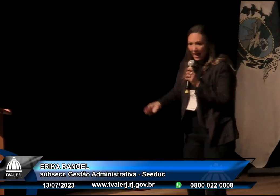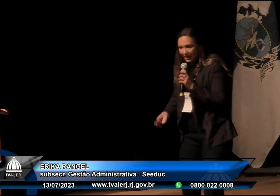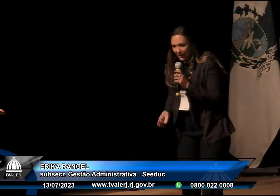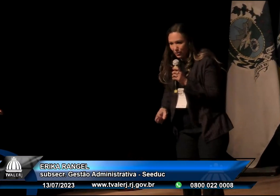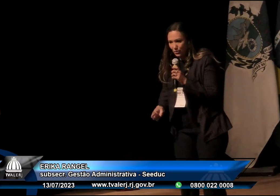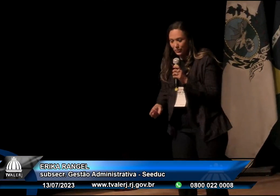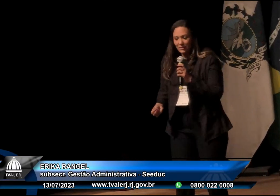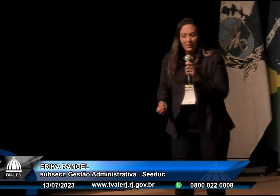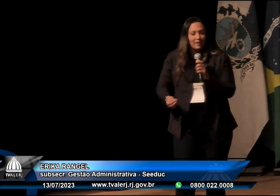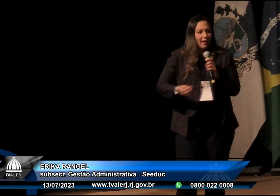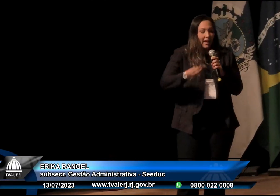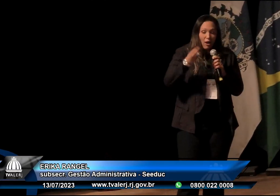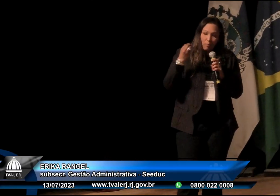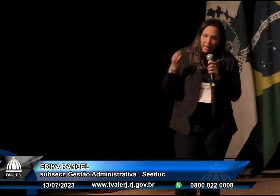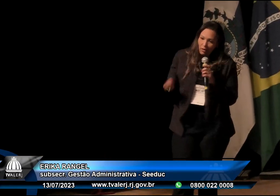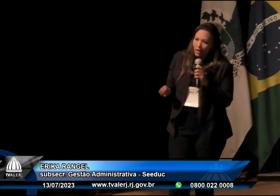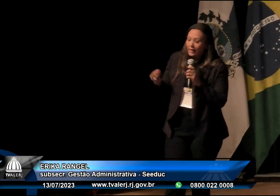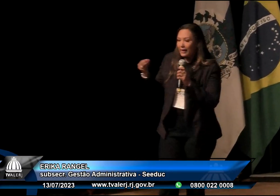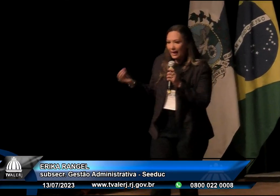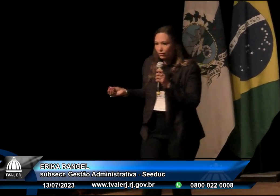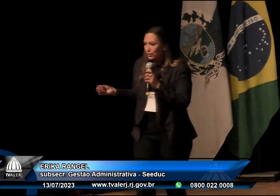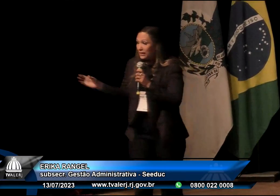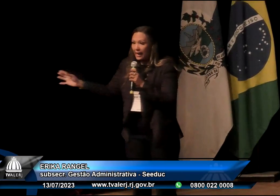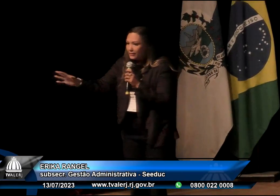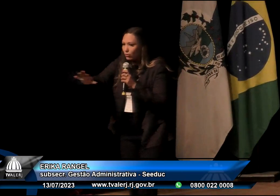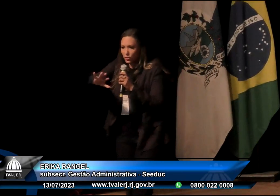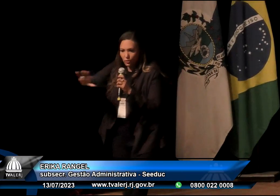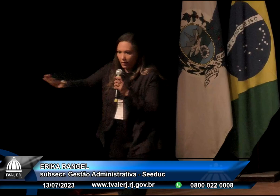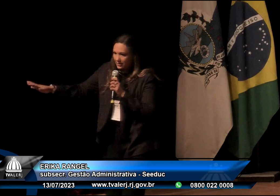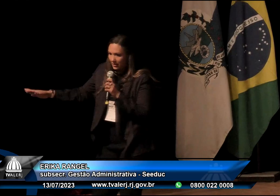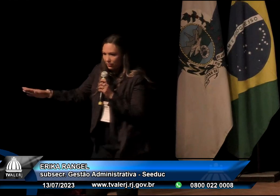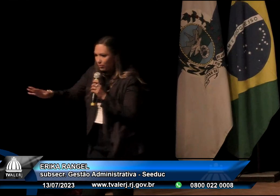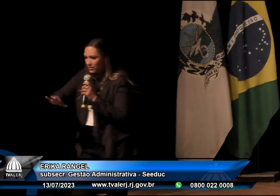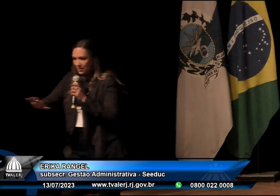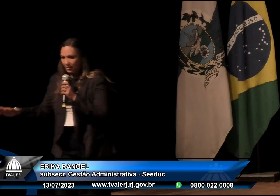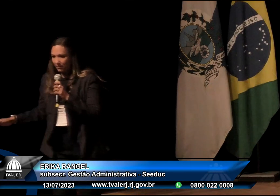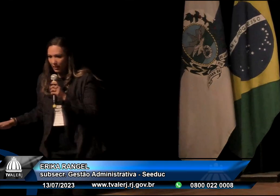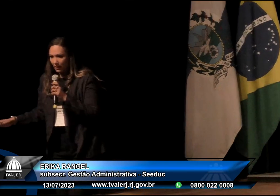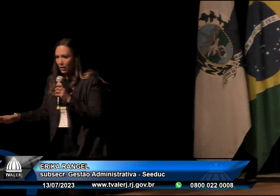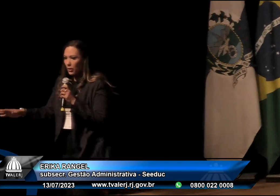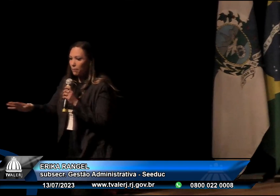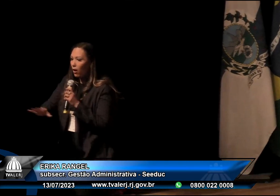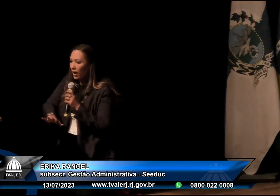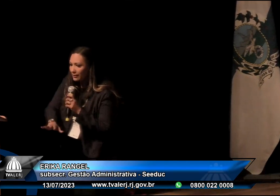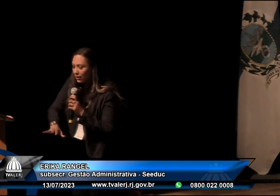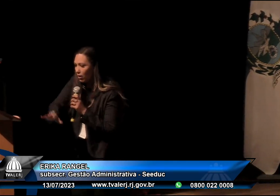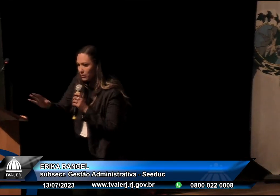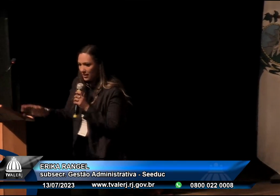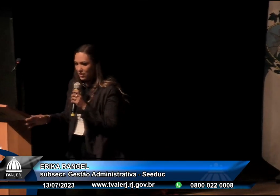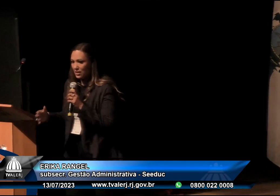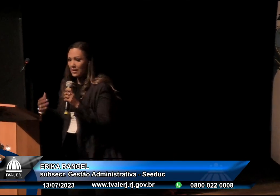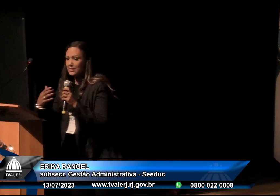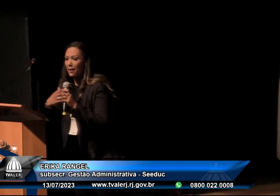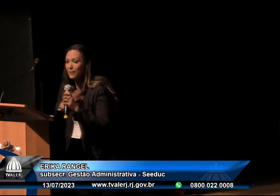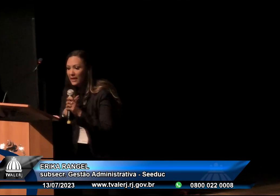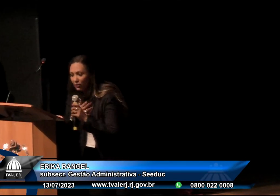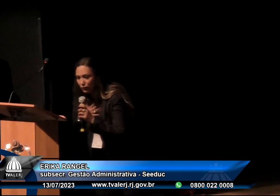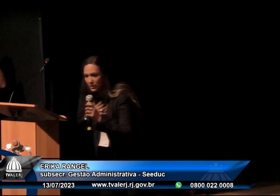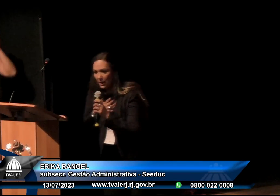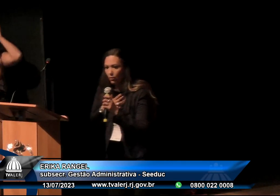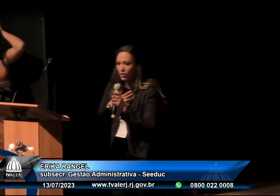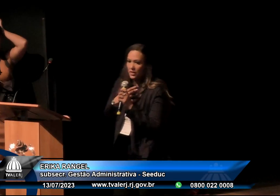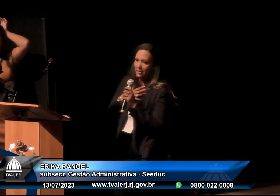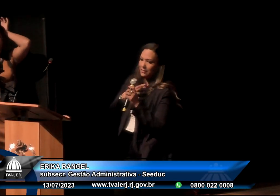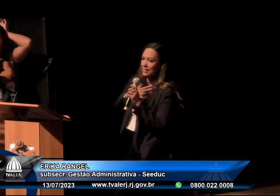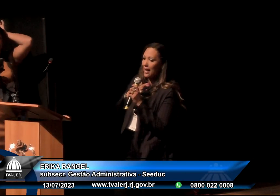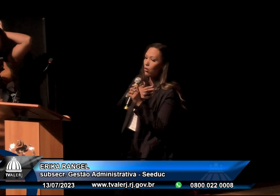deixar isso é o melhor legado que cada um de nós aqui vamos ter não importa qual seja se a